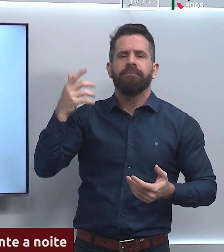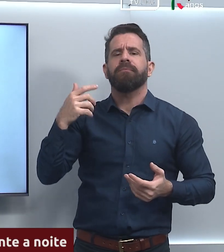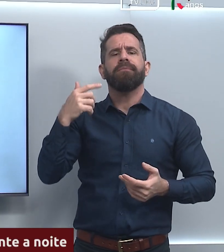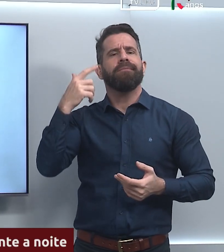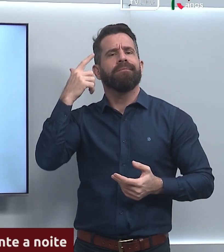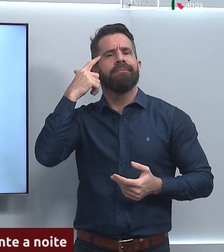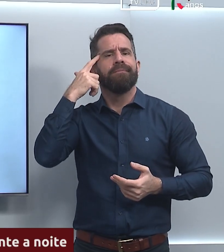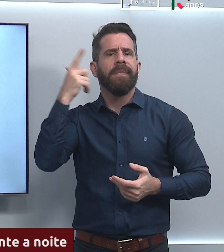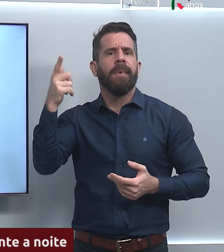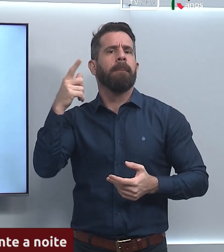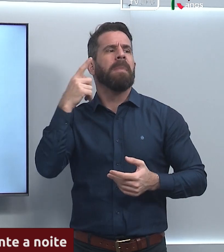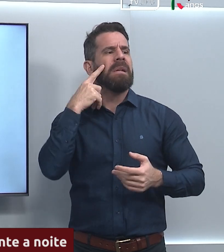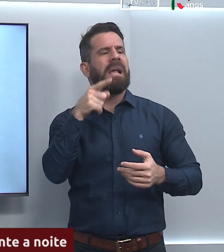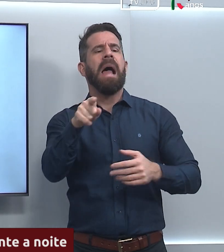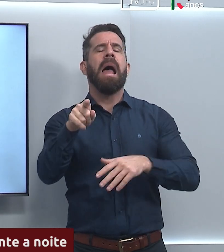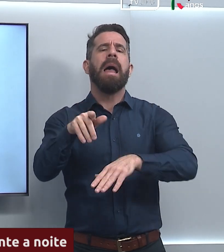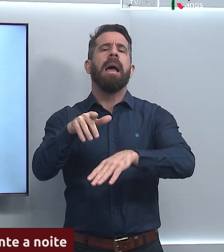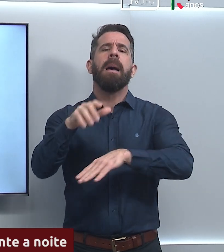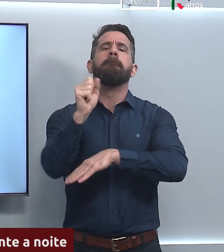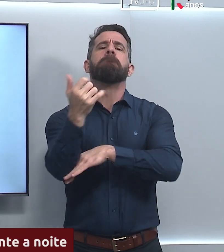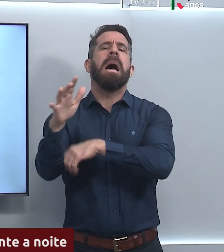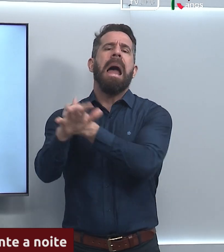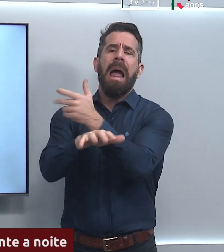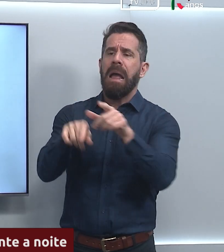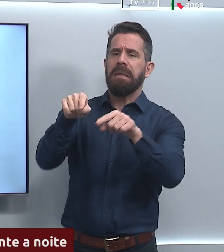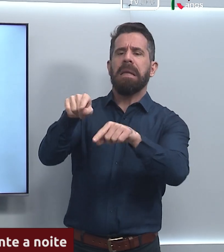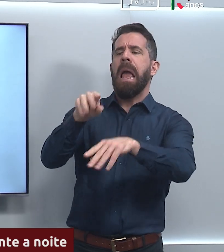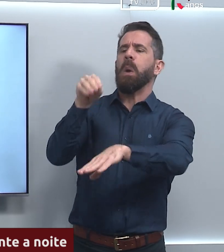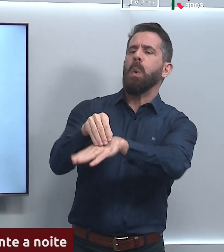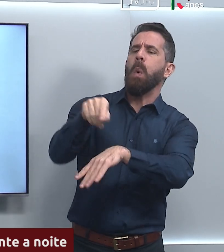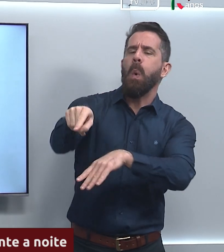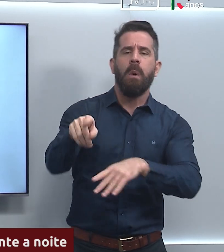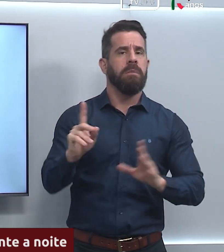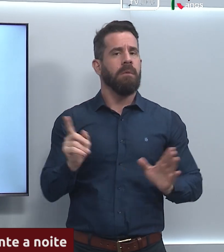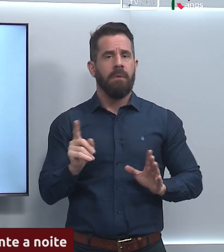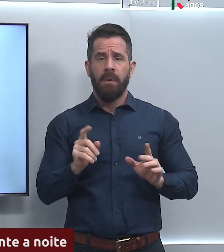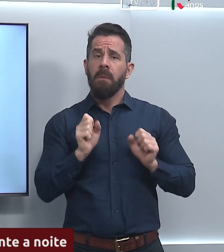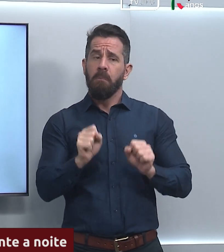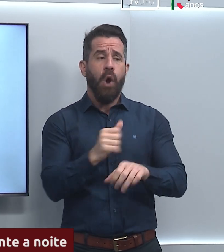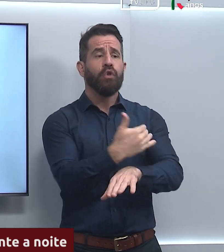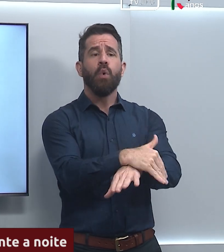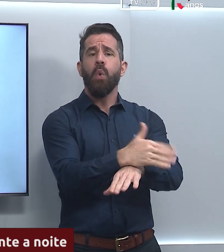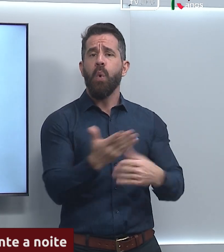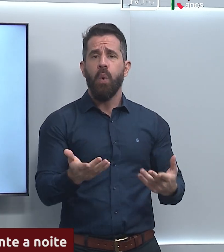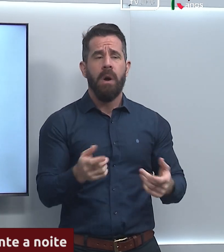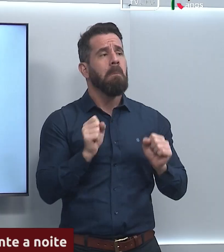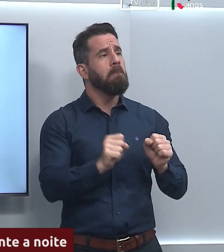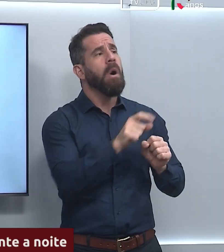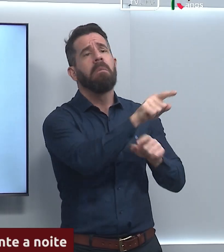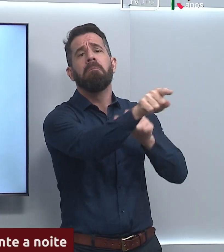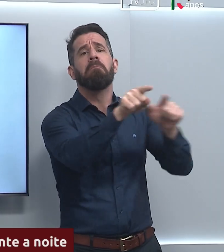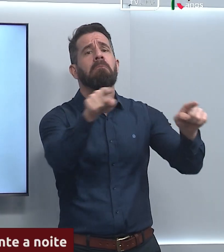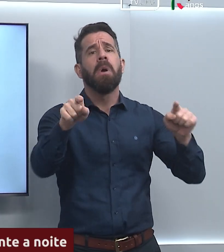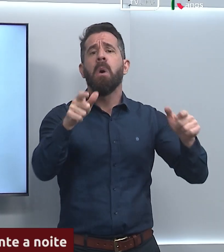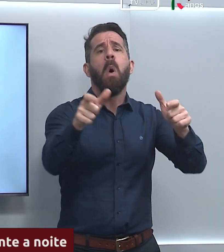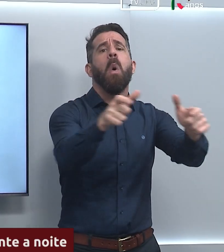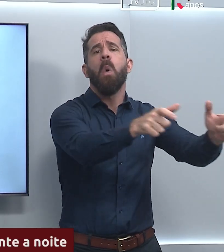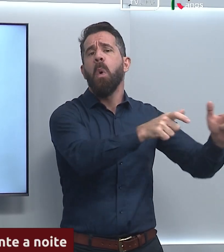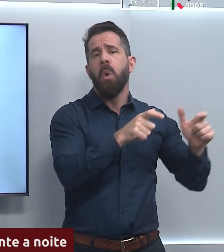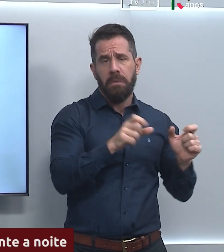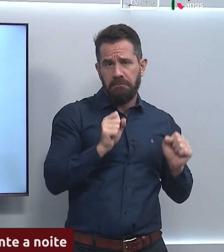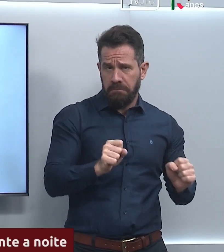para acontecer. Ele poderia acontecer em qualquer outro lugar, né? Na verdade, ele aconteceria em outro lugar se o parque não fosse viável naquele